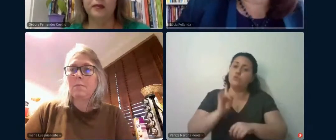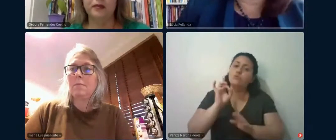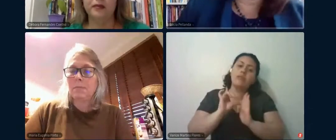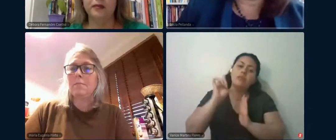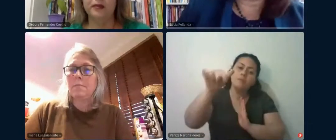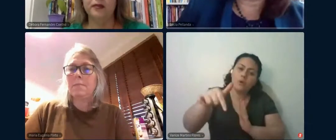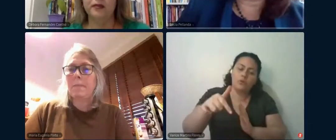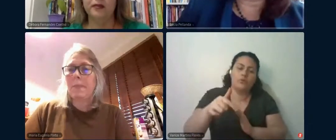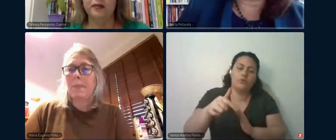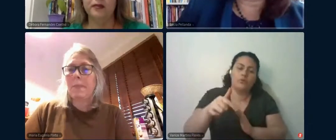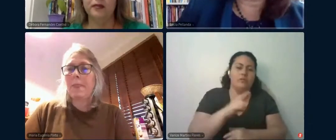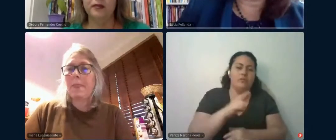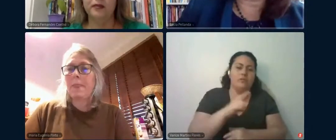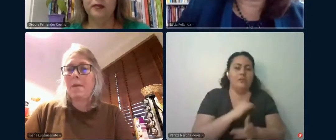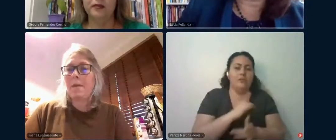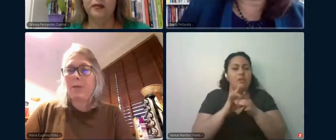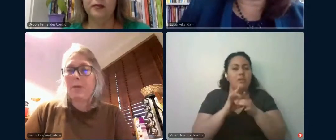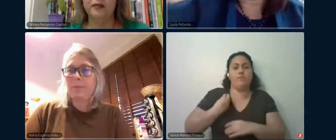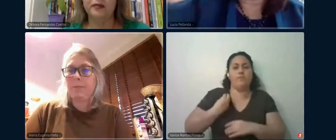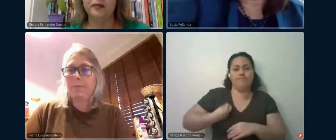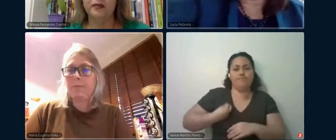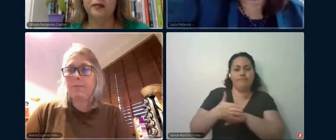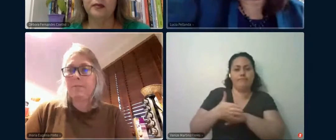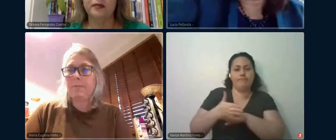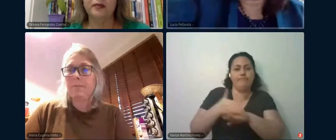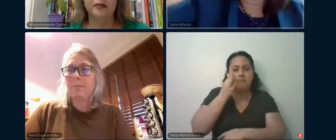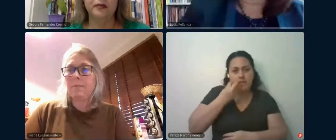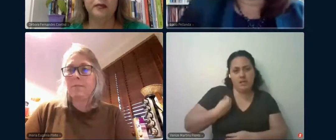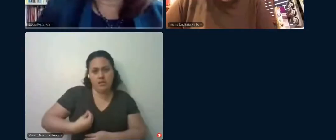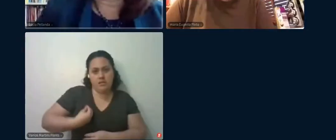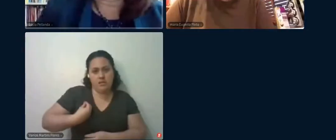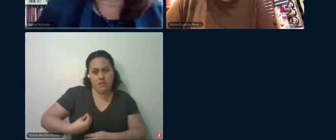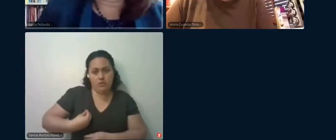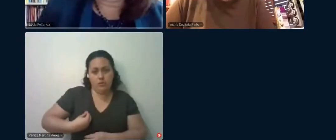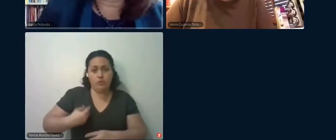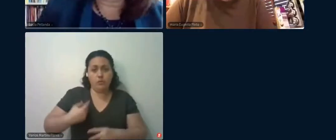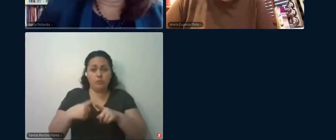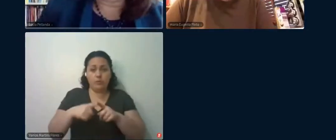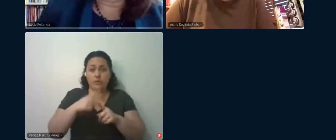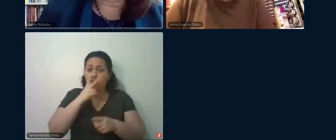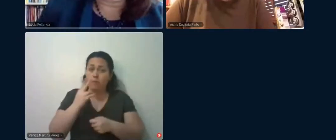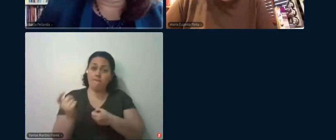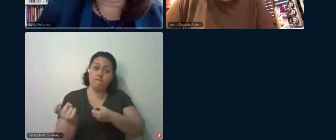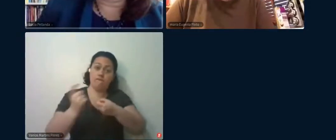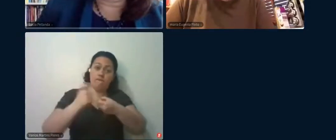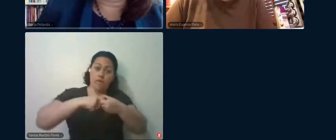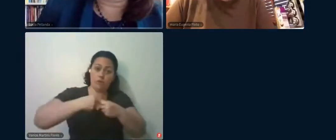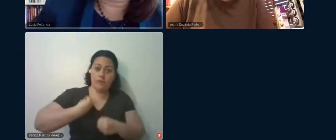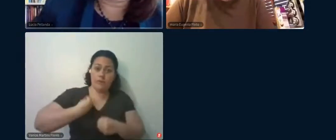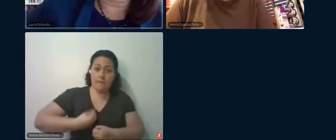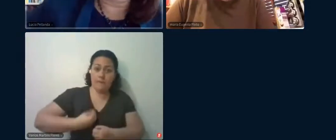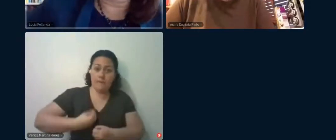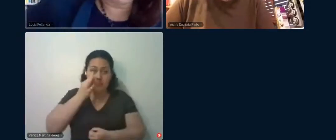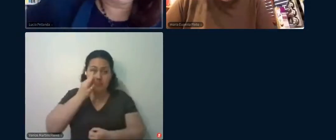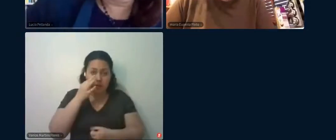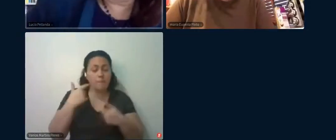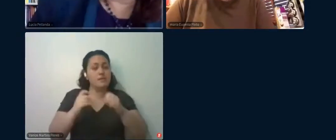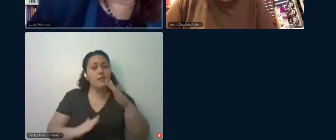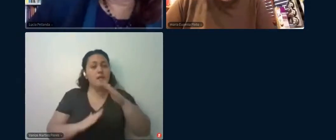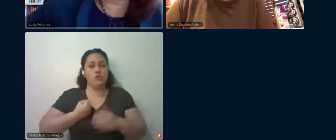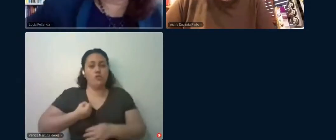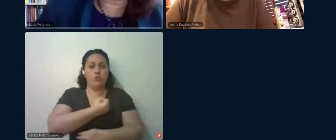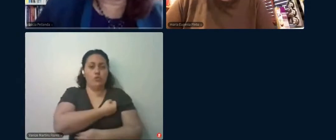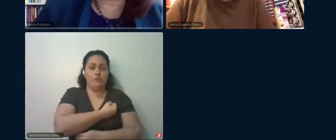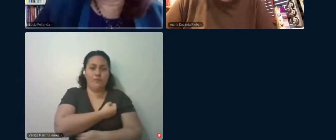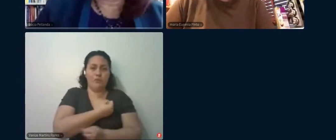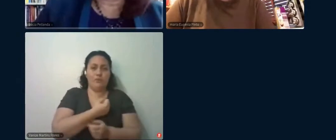atividades presenciais, porque mesmo na volta presencial, a gente ainda vai ter que trabalhar com um teto de funcionamento, a gente não vai poder fazer com